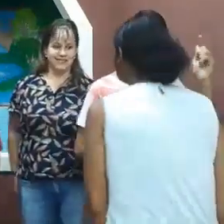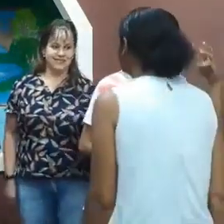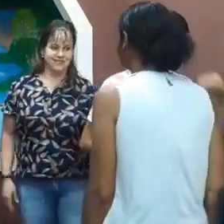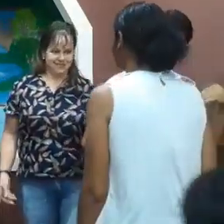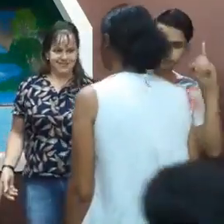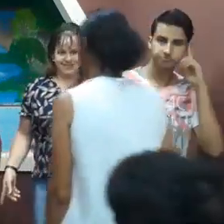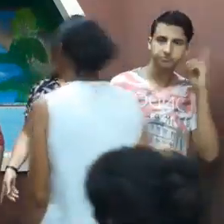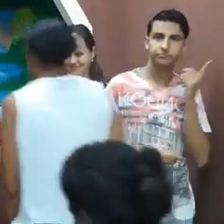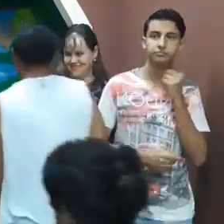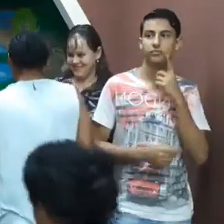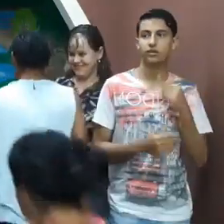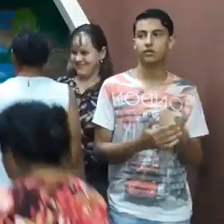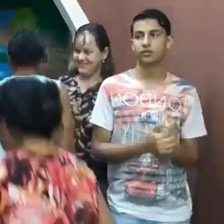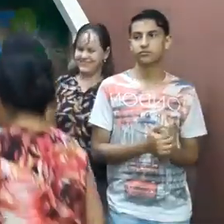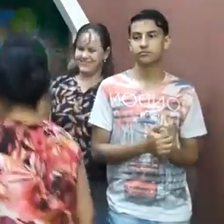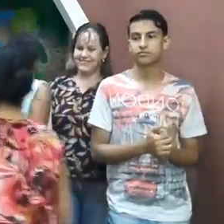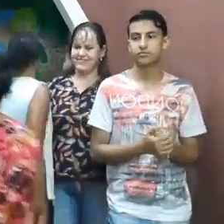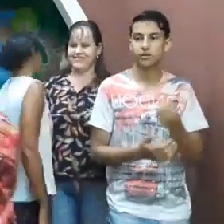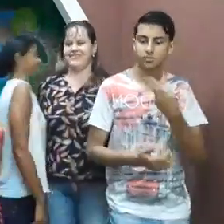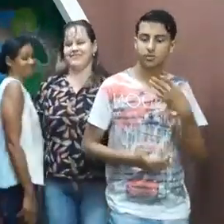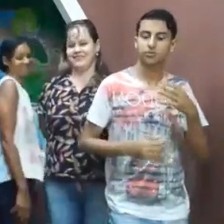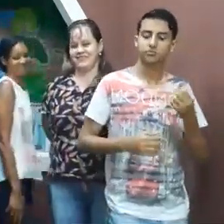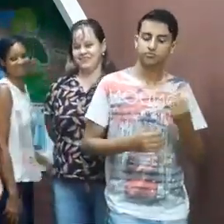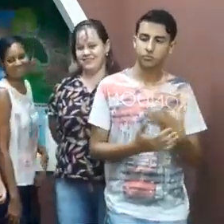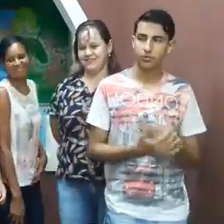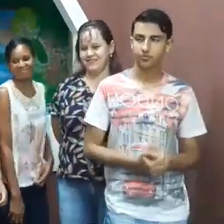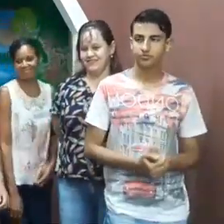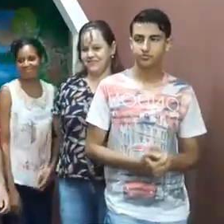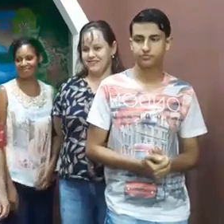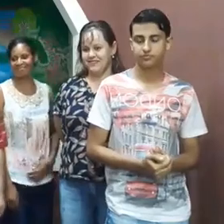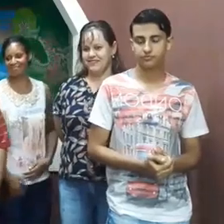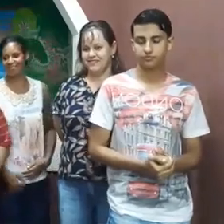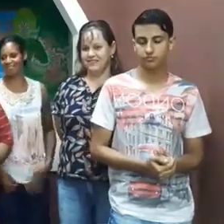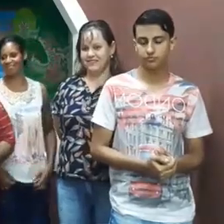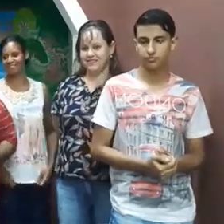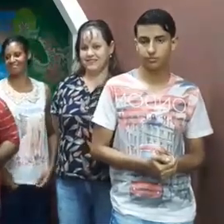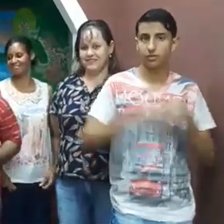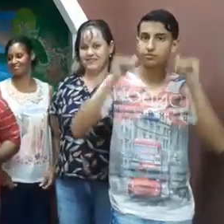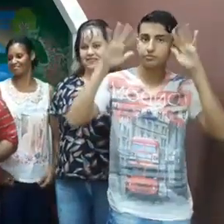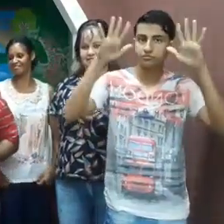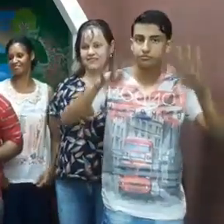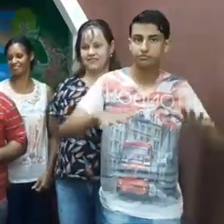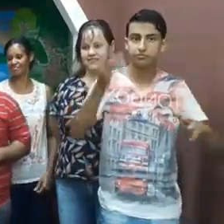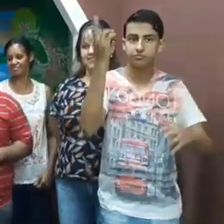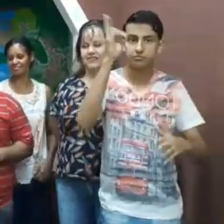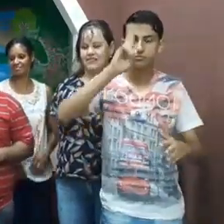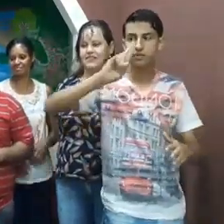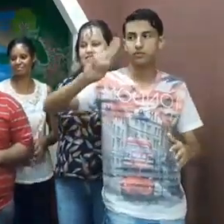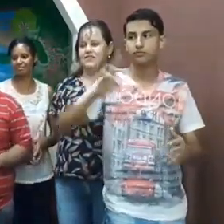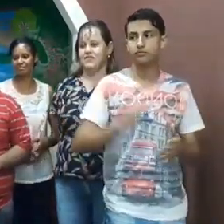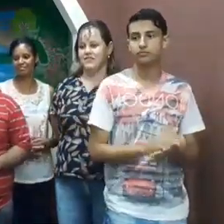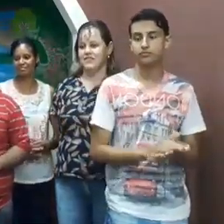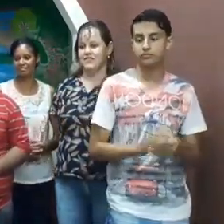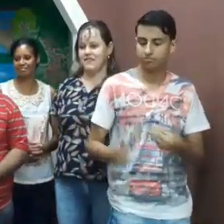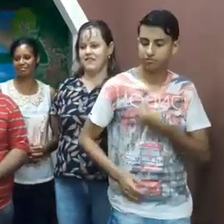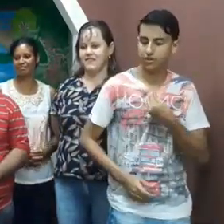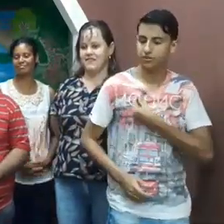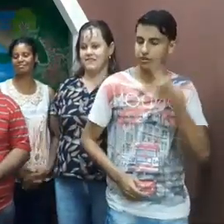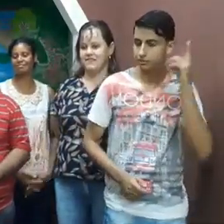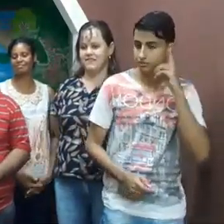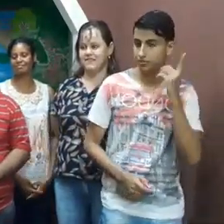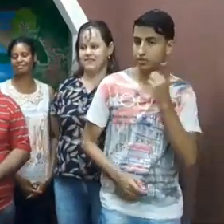é? Tem sido muito bondoso. E a bênção do Senhor tem sido na vida